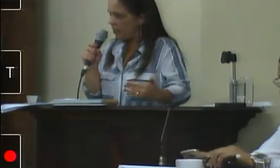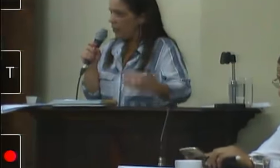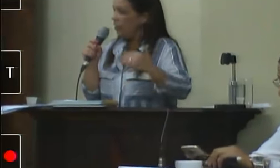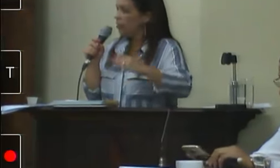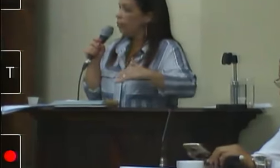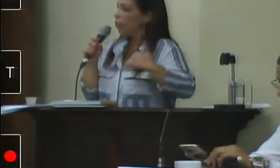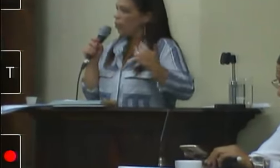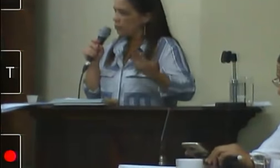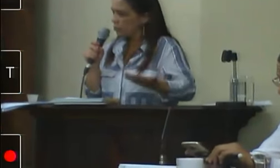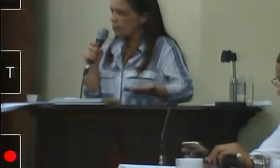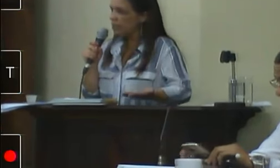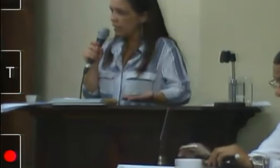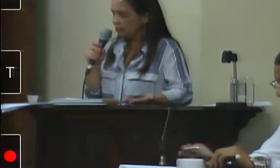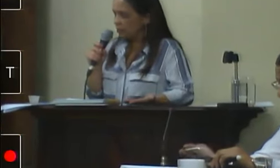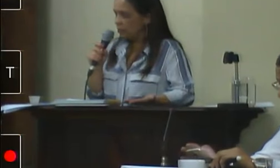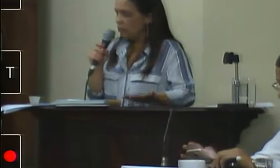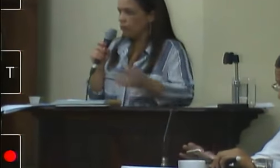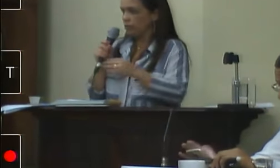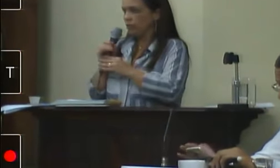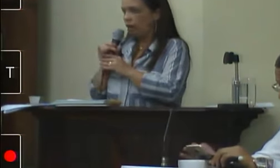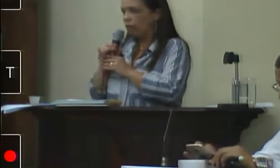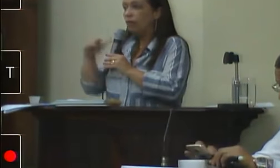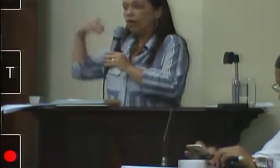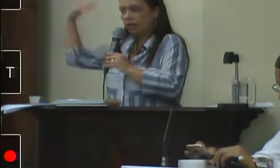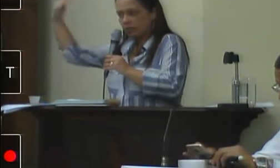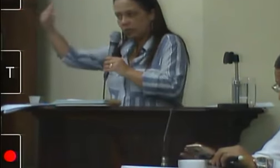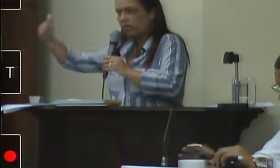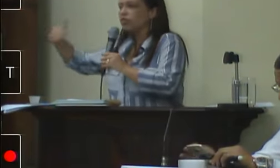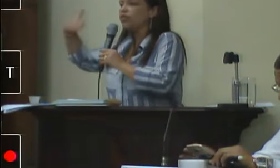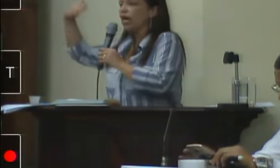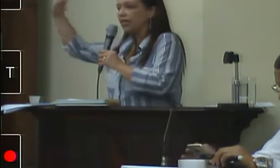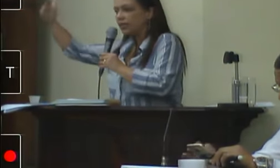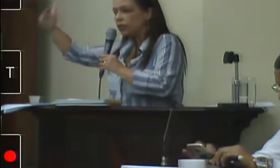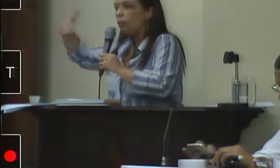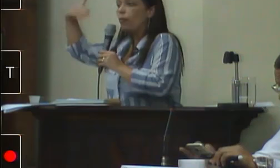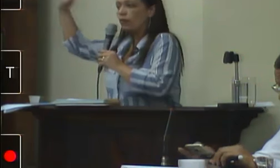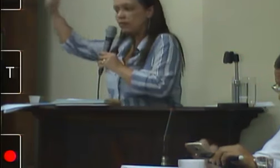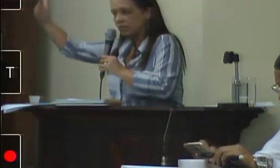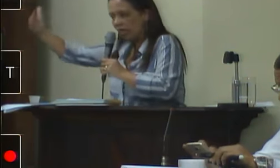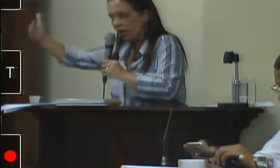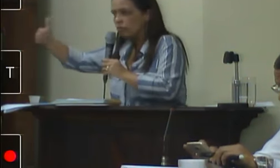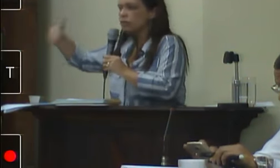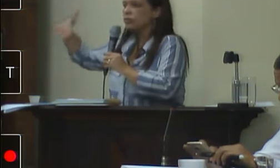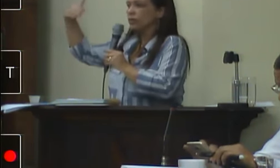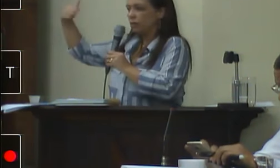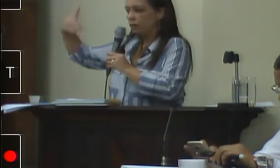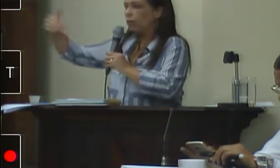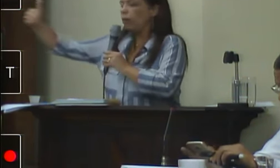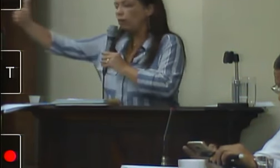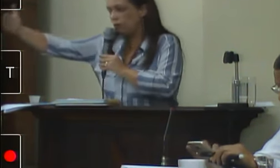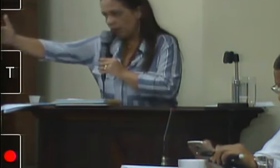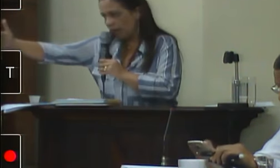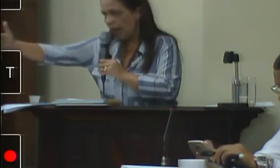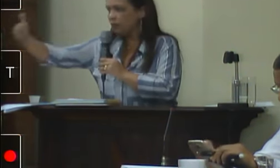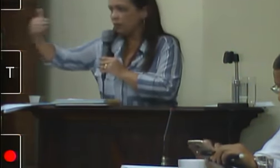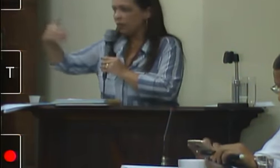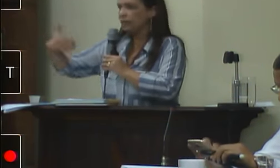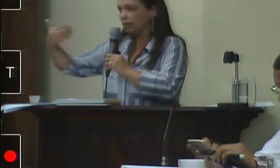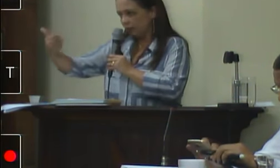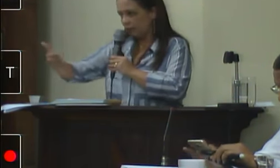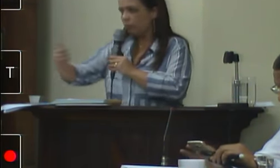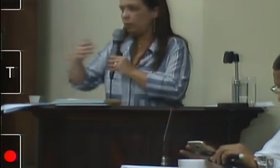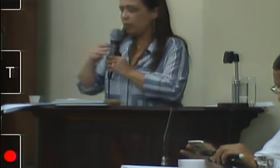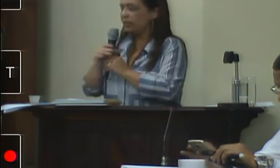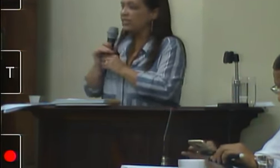CIB e depois para o Ministério da Saúde. Então, no Conselho foi aprovado. Existe ainda um processo prolongado